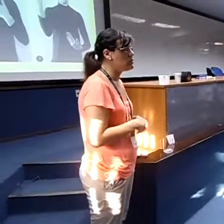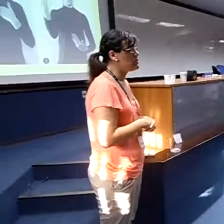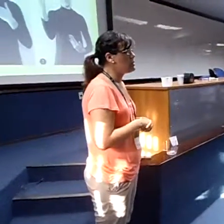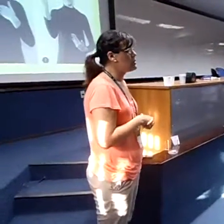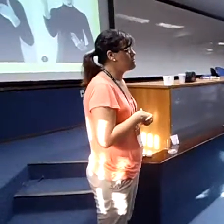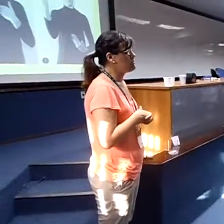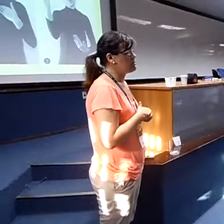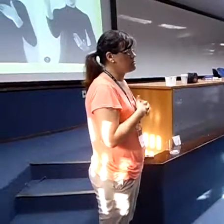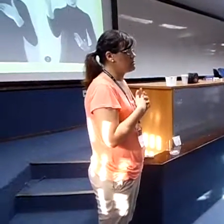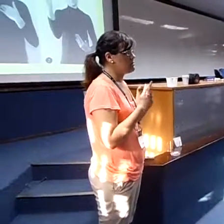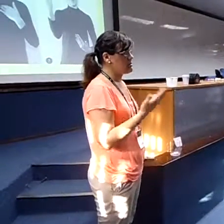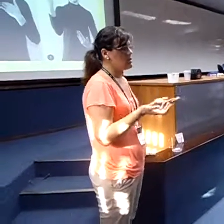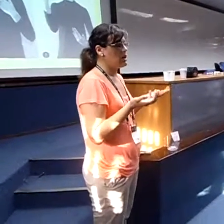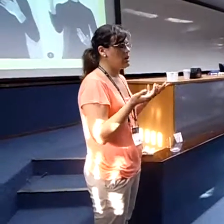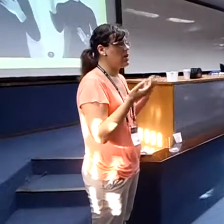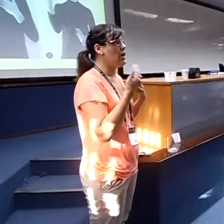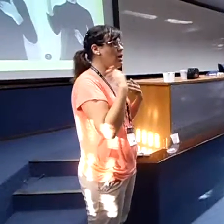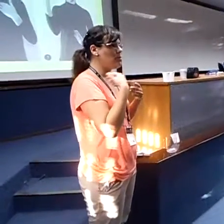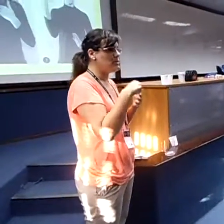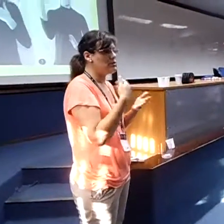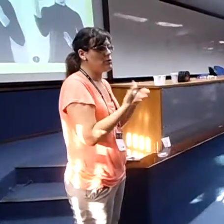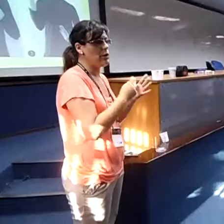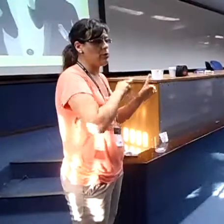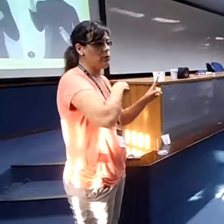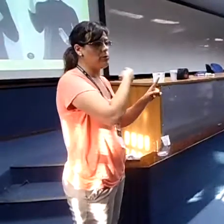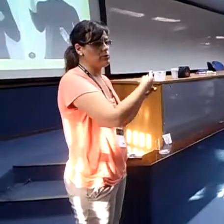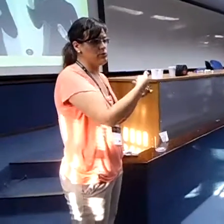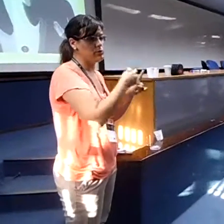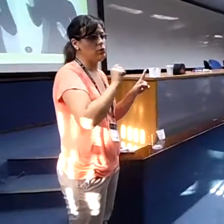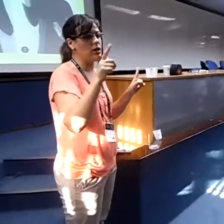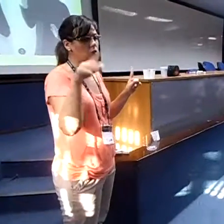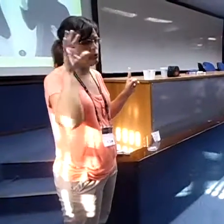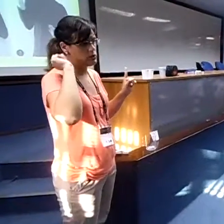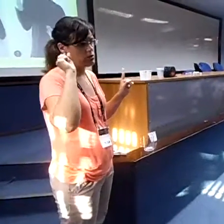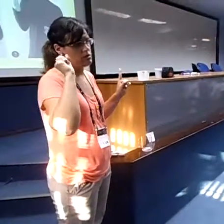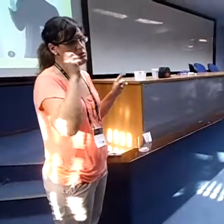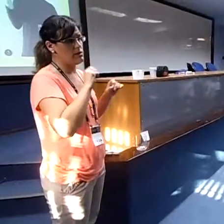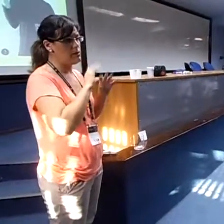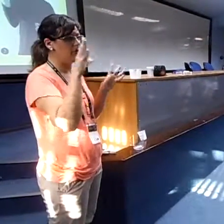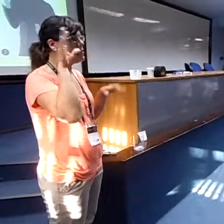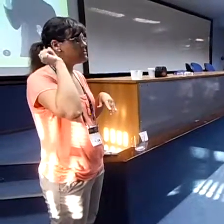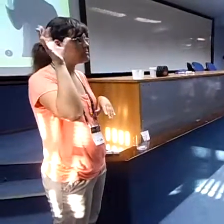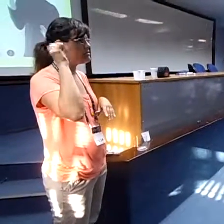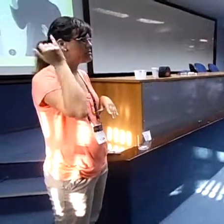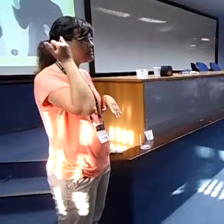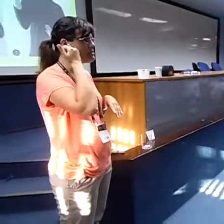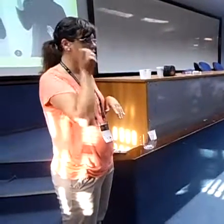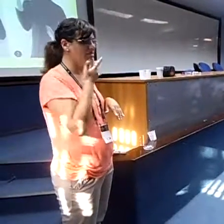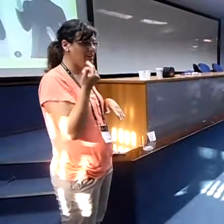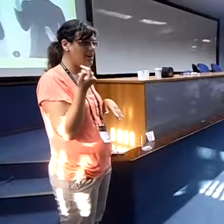responsabilidade acadêmica é minha, eu que tenho que estudar, eu tenho que fazer tudo, mas eu tenho que estudar o dobro muitas vezes,